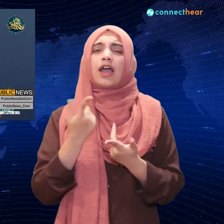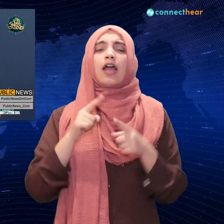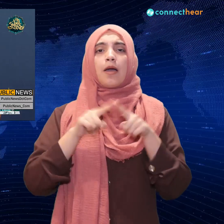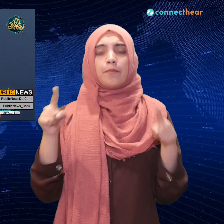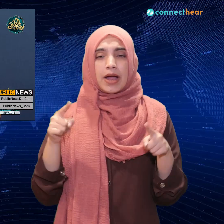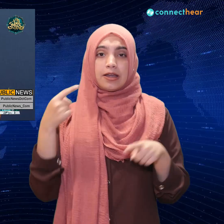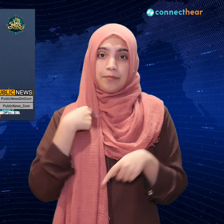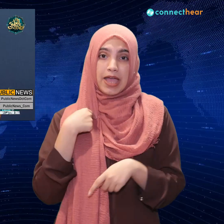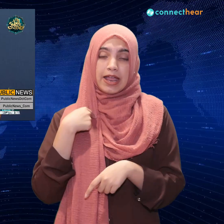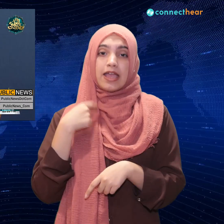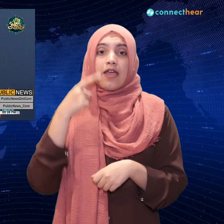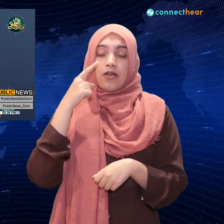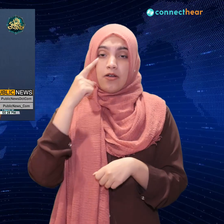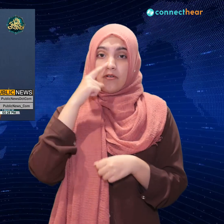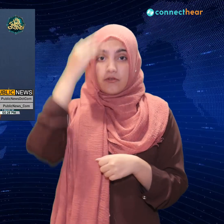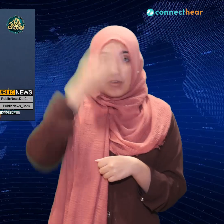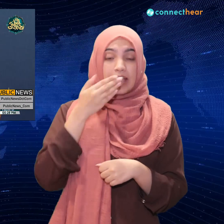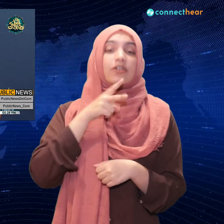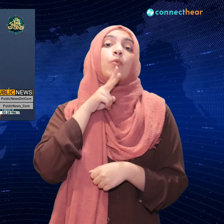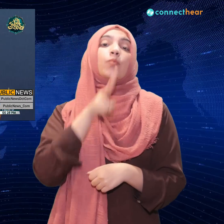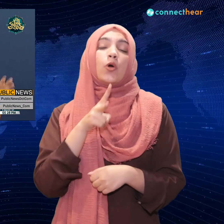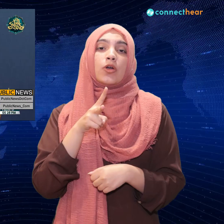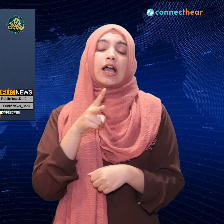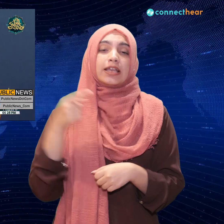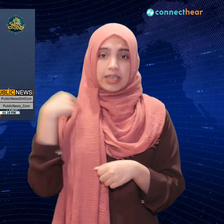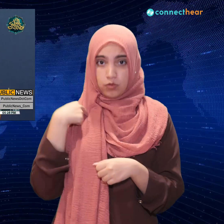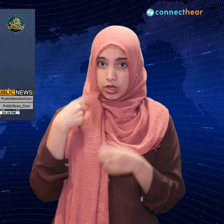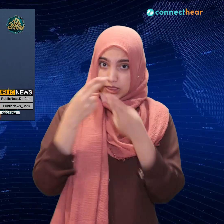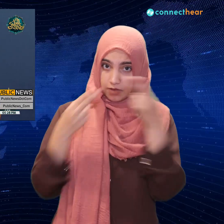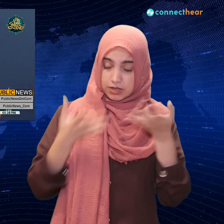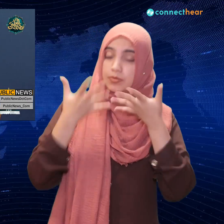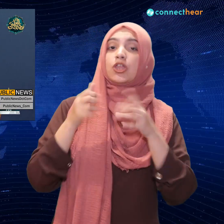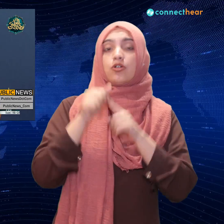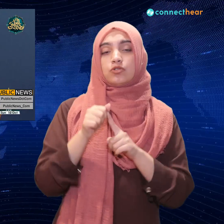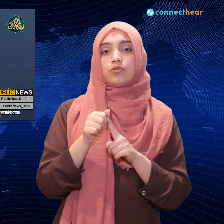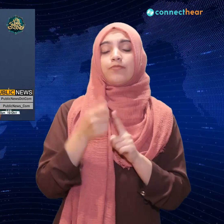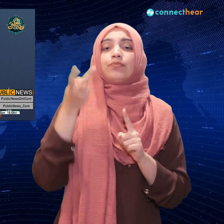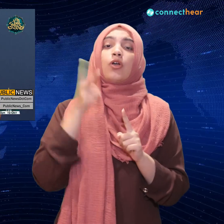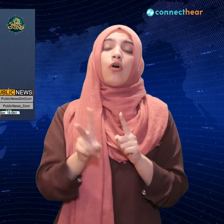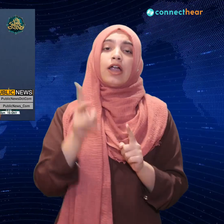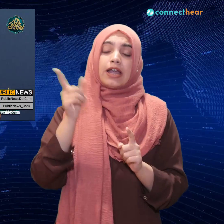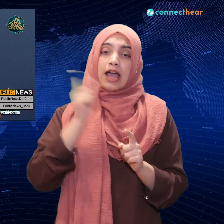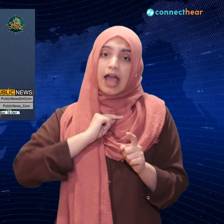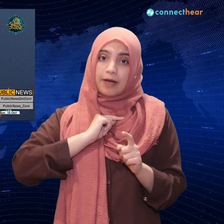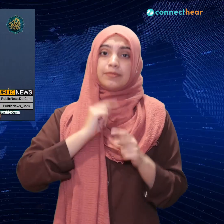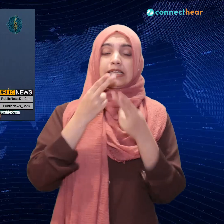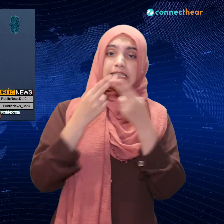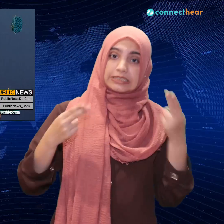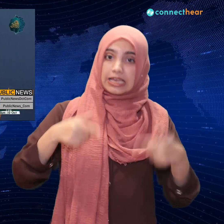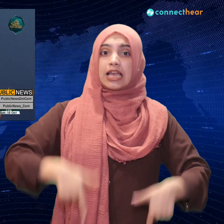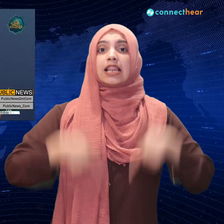بشرا بیگم نے کہا کہ ضرور کرو، اور وہ اس لیے کرو اپنے نوجوانوں کے لیے۔ تو اپنی زندگی سے جس